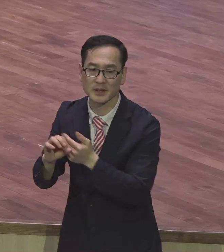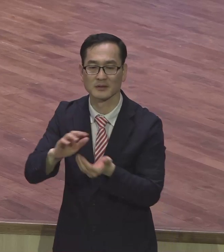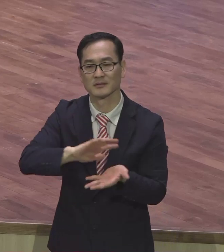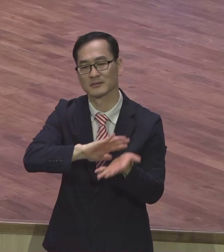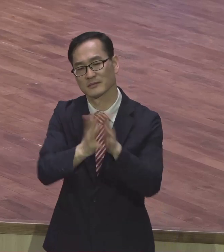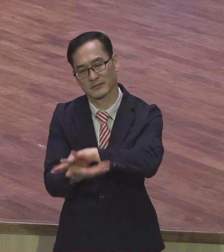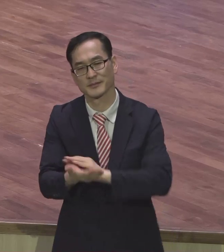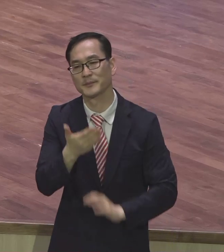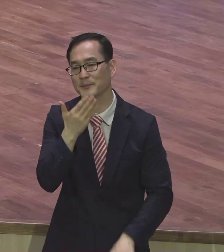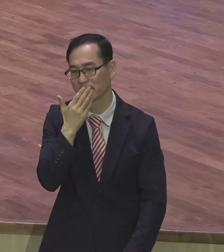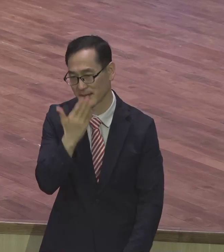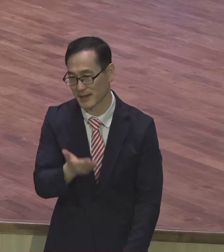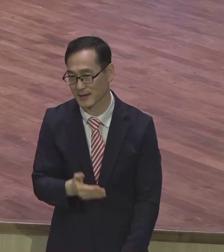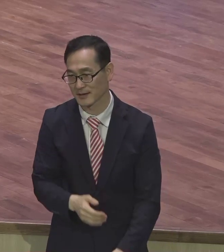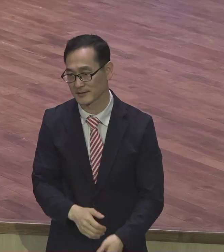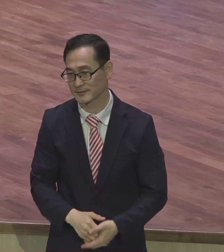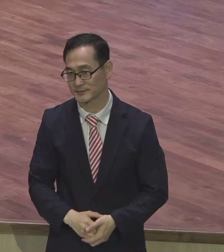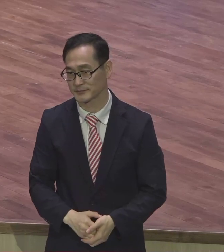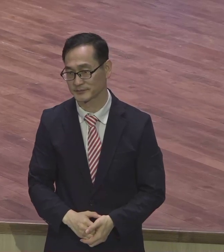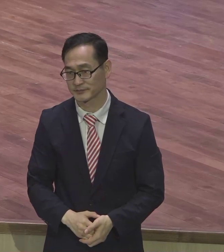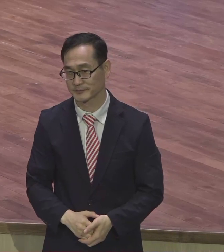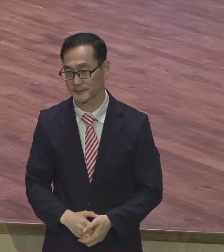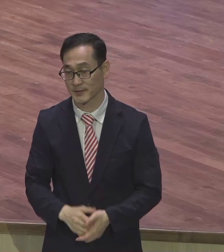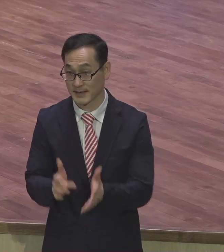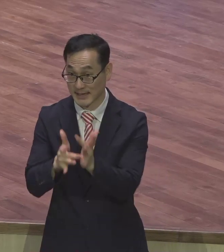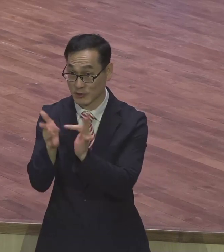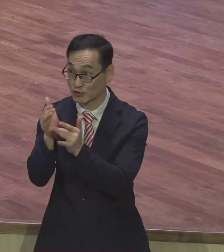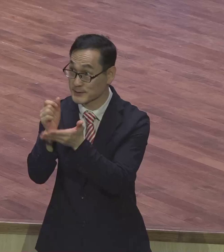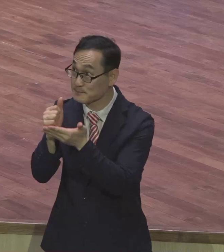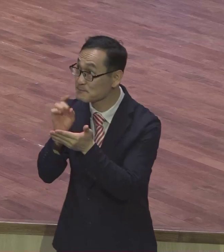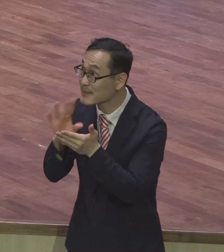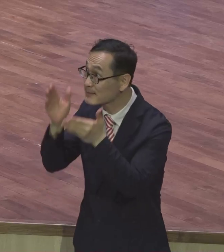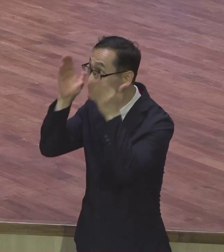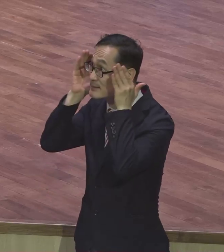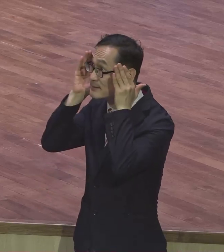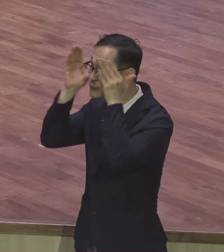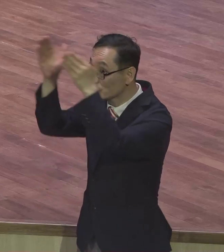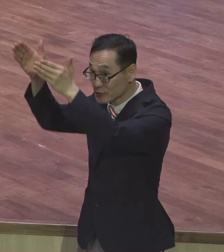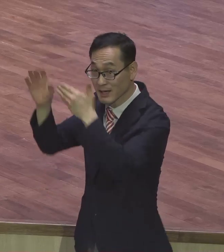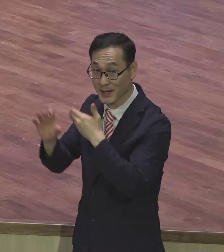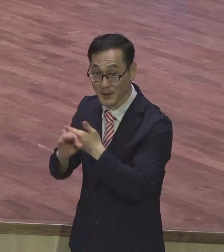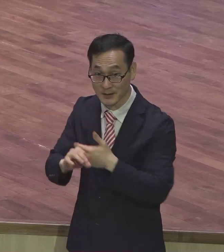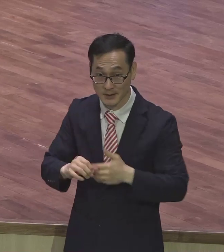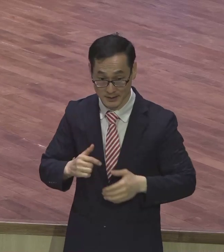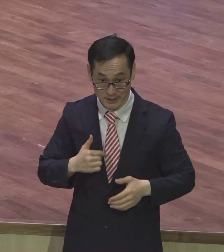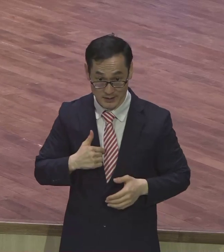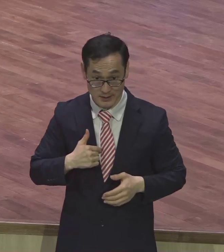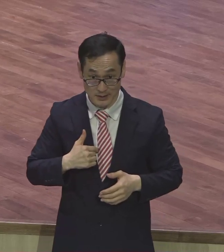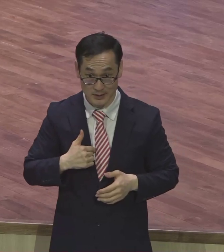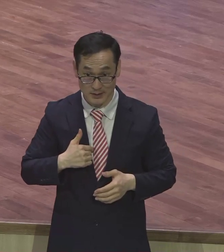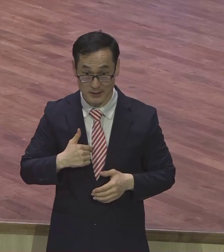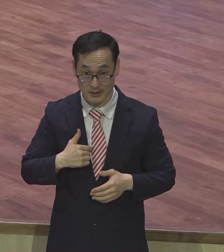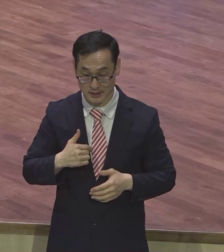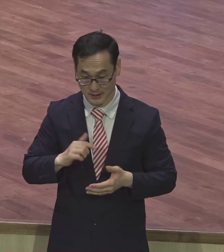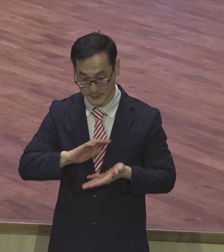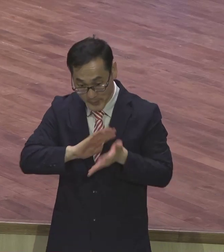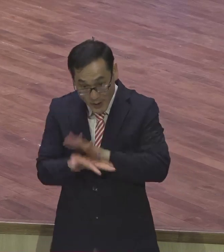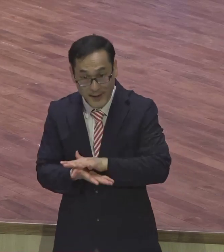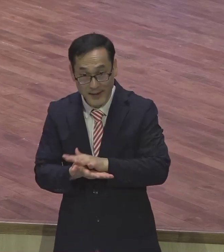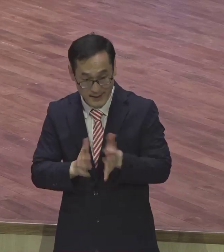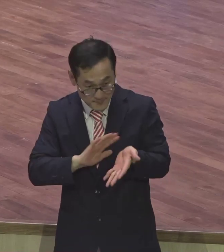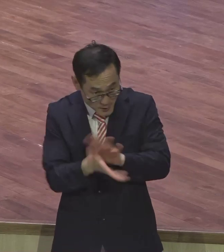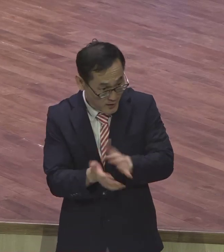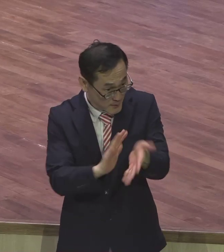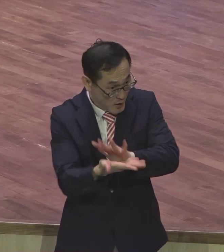은약이신 예수 그리스도 내가 그리스도 집중하면 세상의 틀을 그렇게 바꿀 수 있다는 것입니다